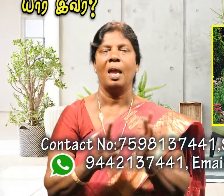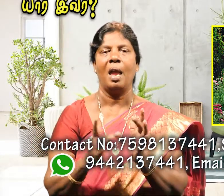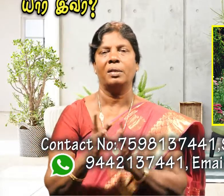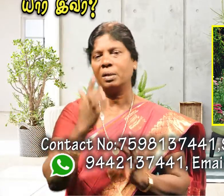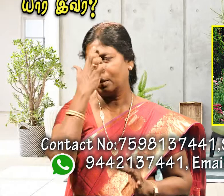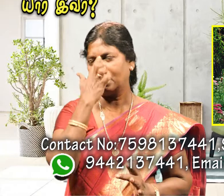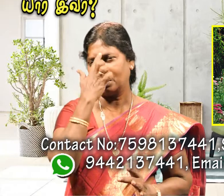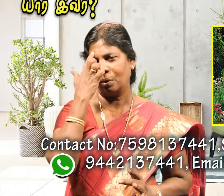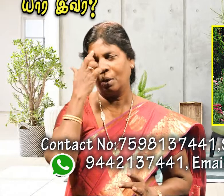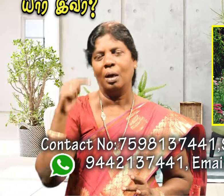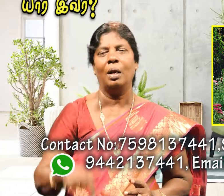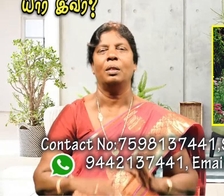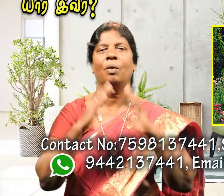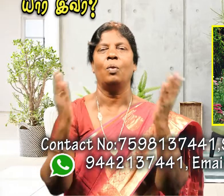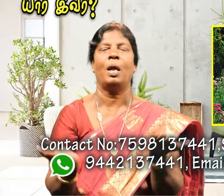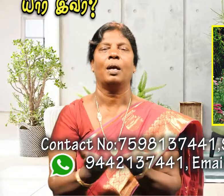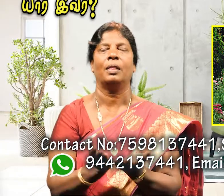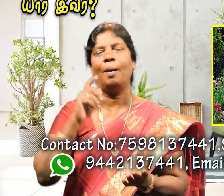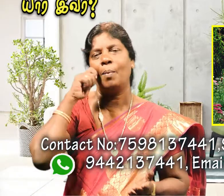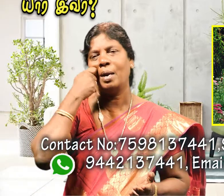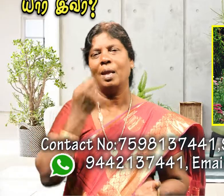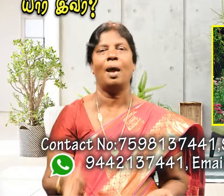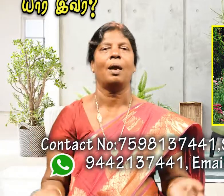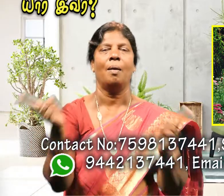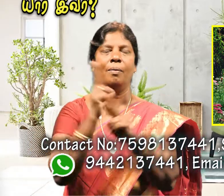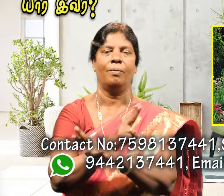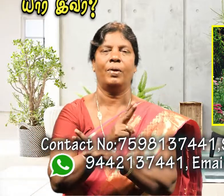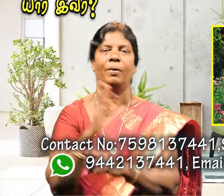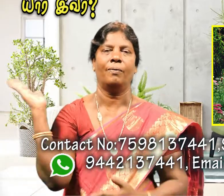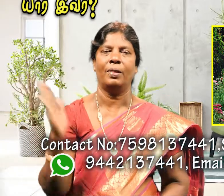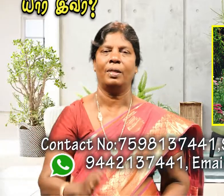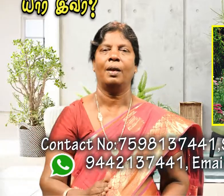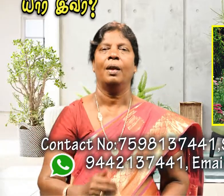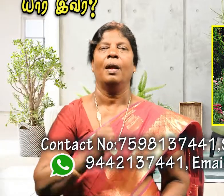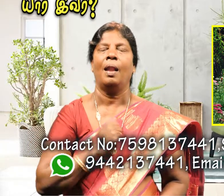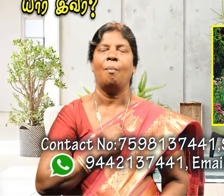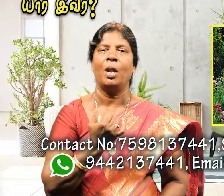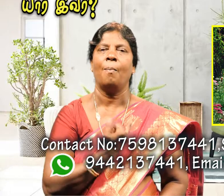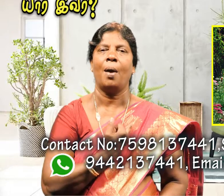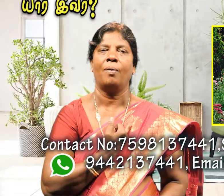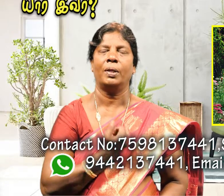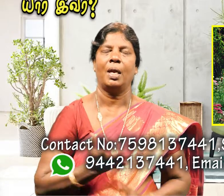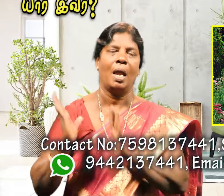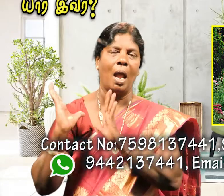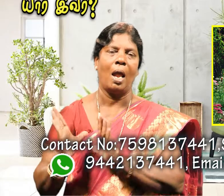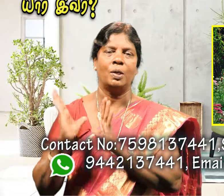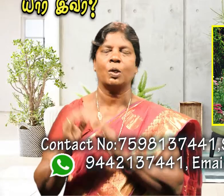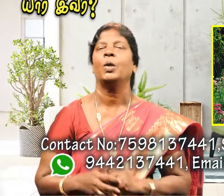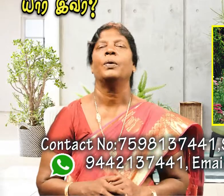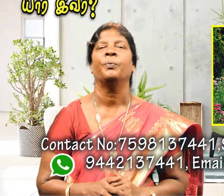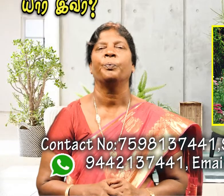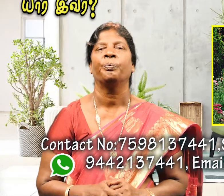தெய்வமாயிருந்த இயேசு கிறிஸ்து இந்த உலகில் மனிதனாய் வந்து நம்முடைய பாவத்தை